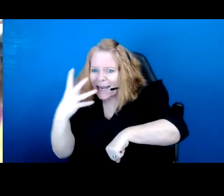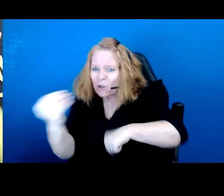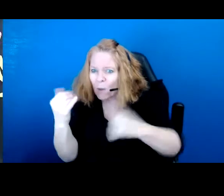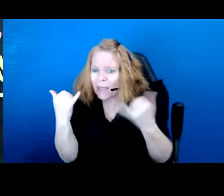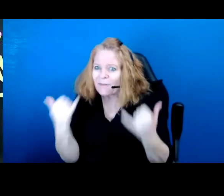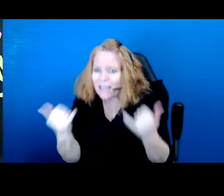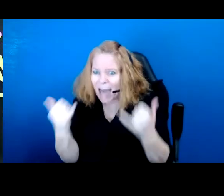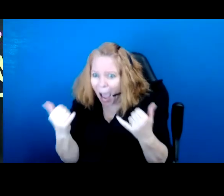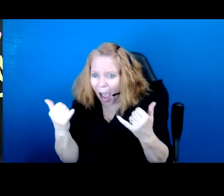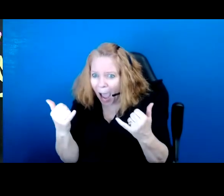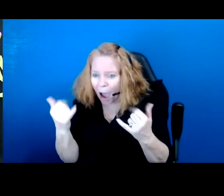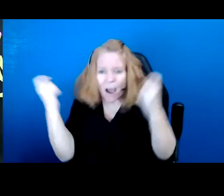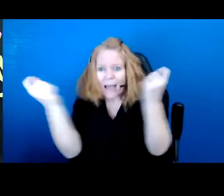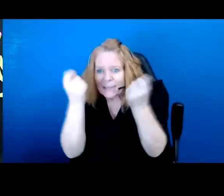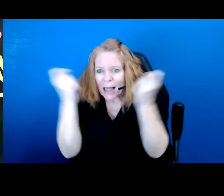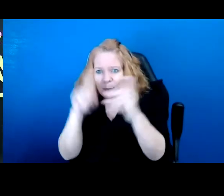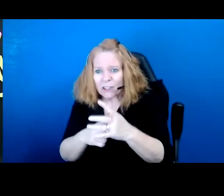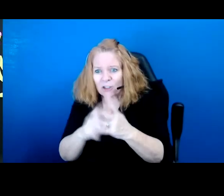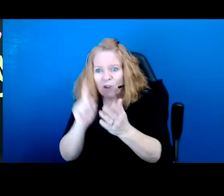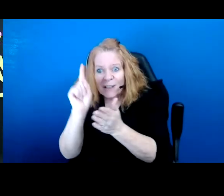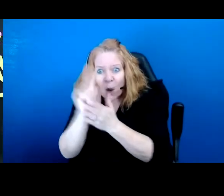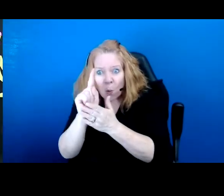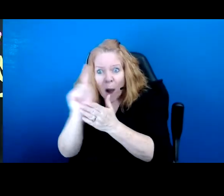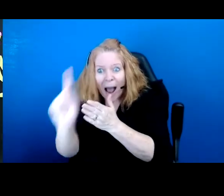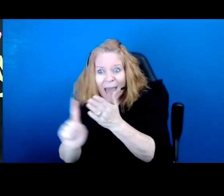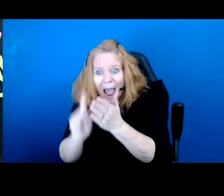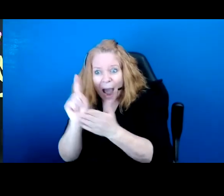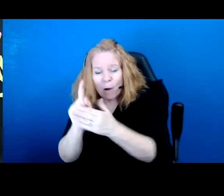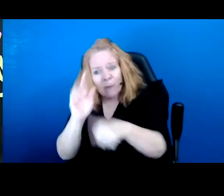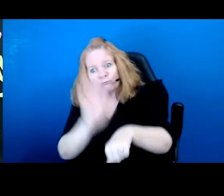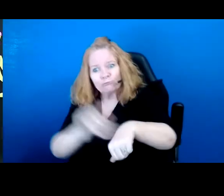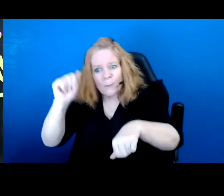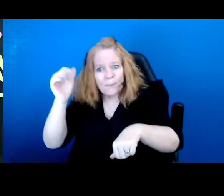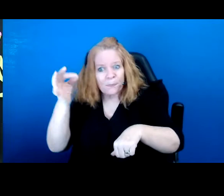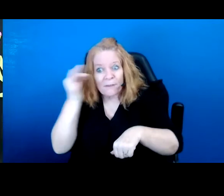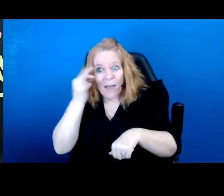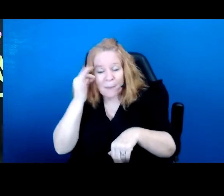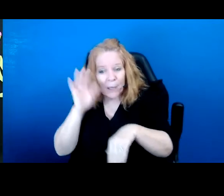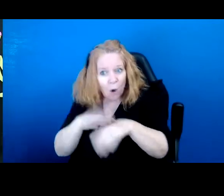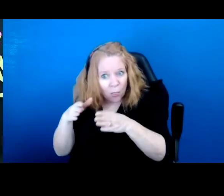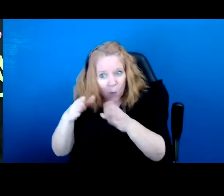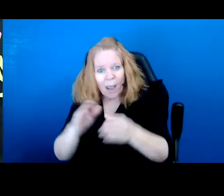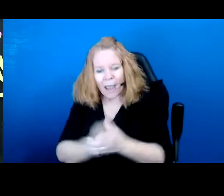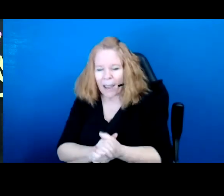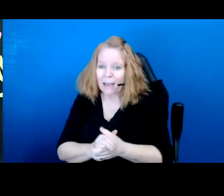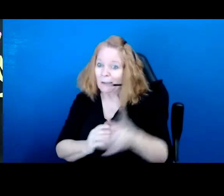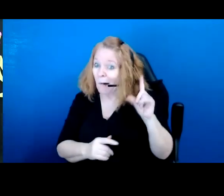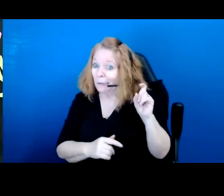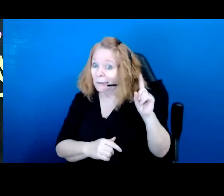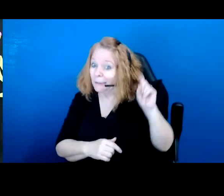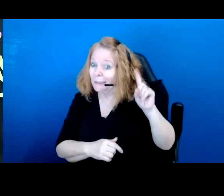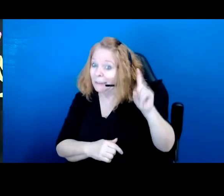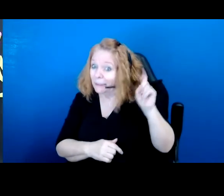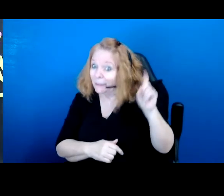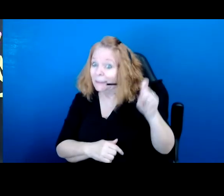tenemos que irnos ahora mismo ya que la celebración comienza en una hora y me voy a encontrar con mi amiga en